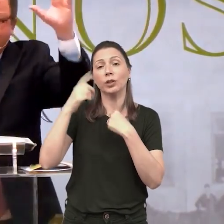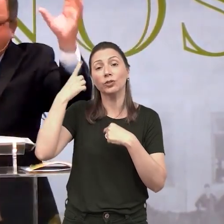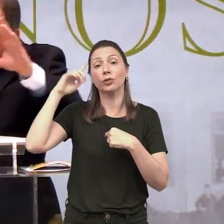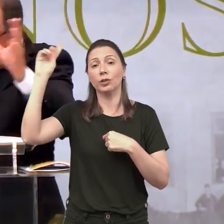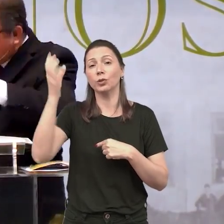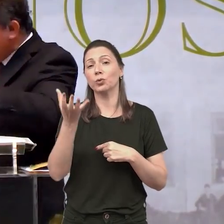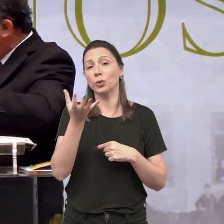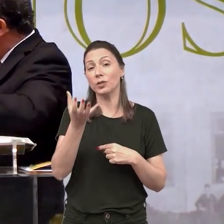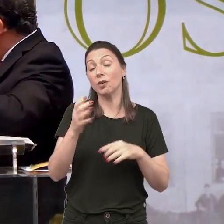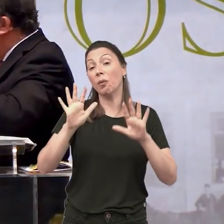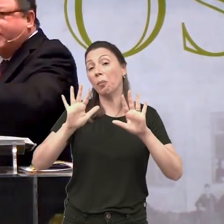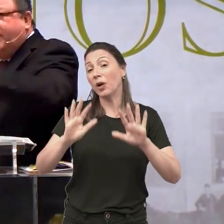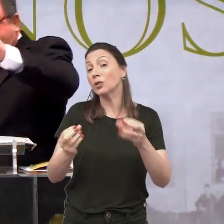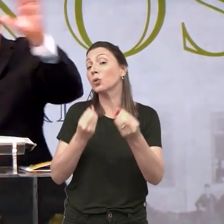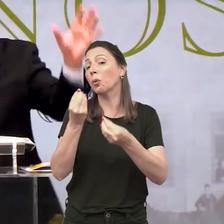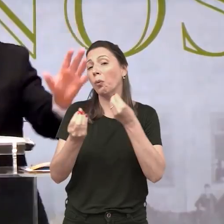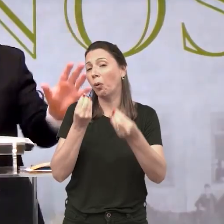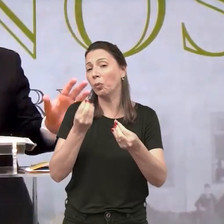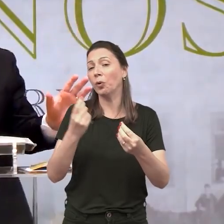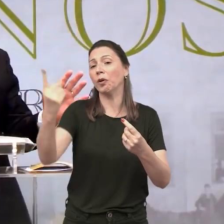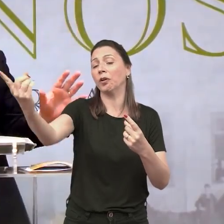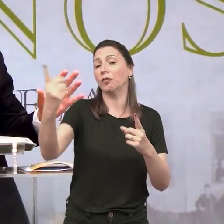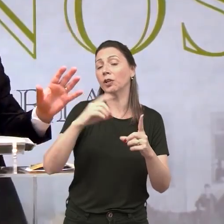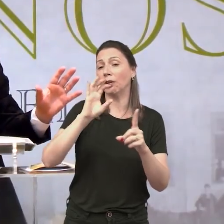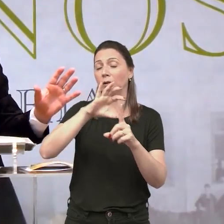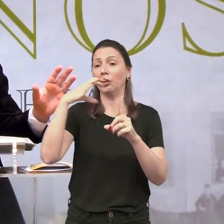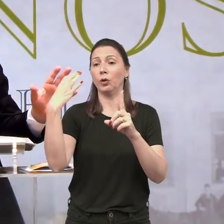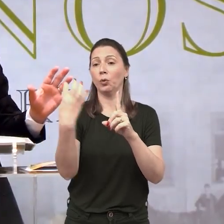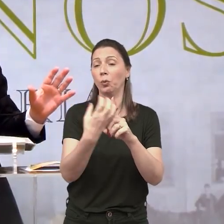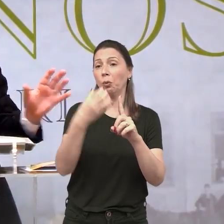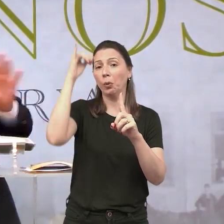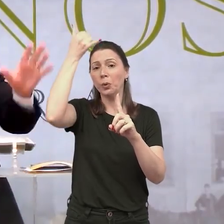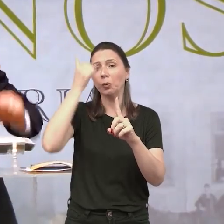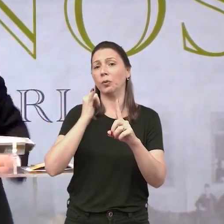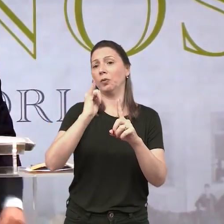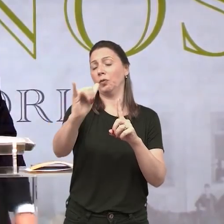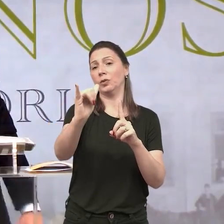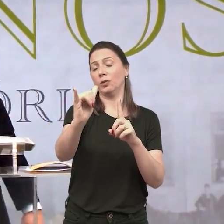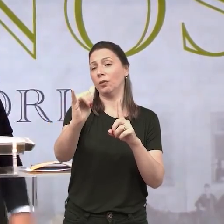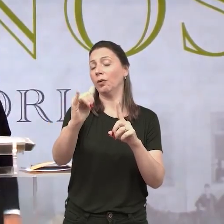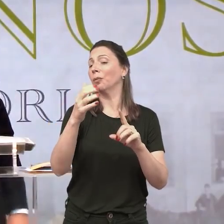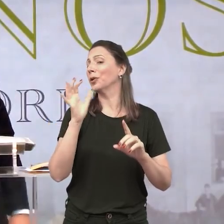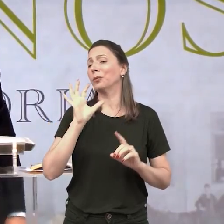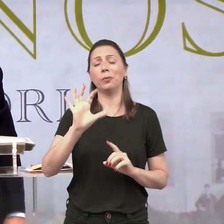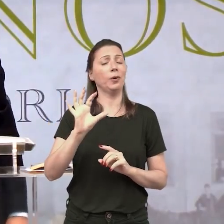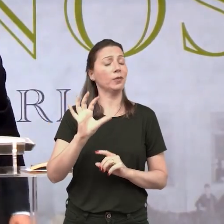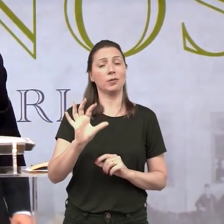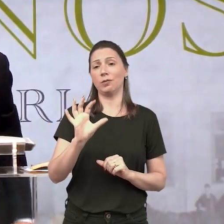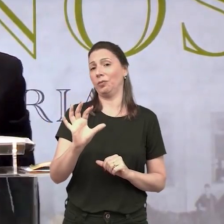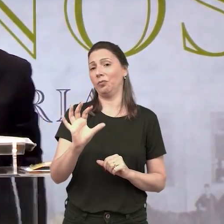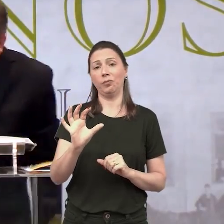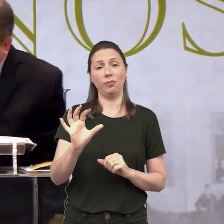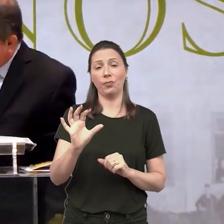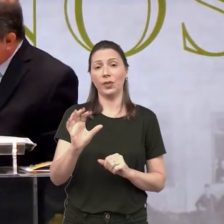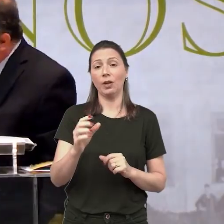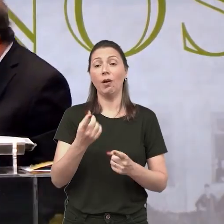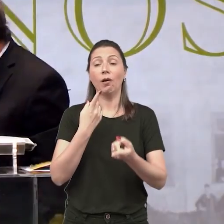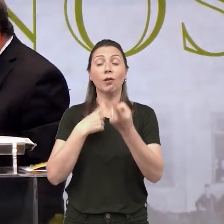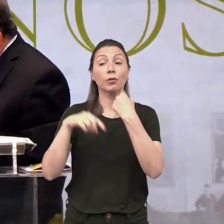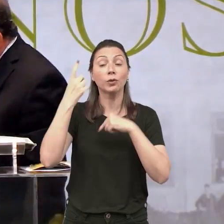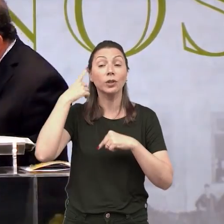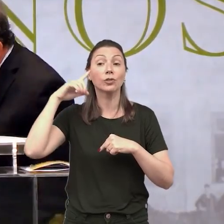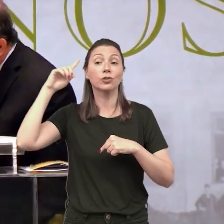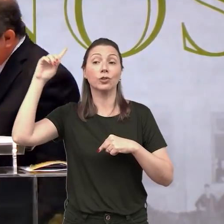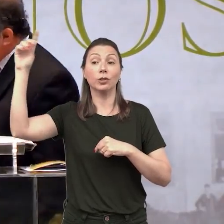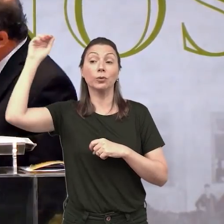culto e receber uma revelação, uma profecia. Não é assim. A vontade de